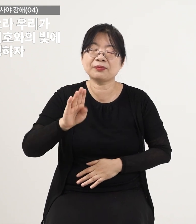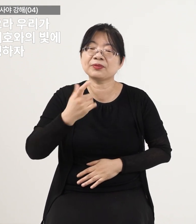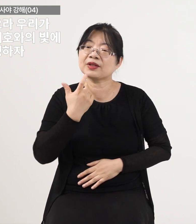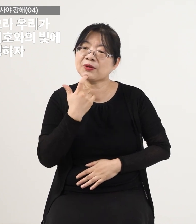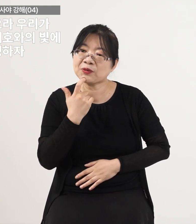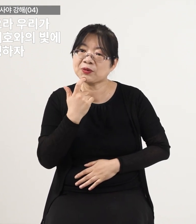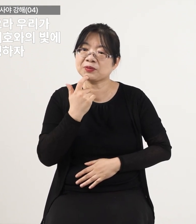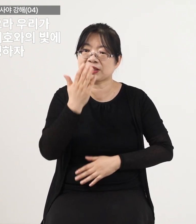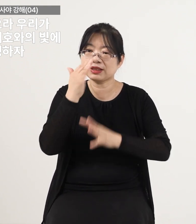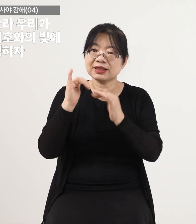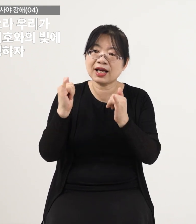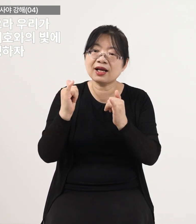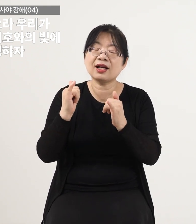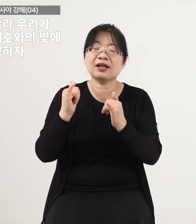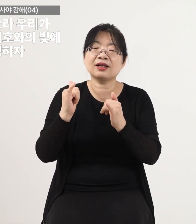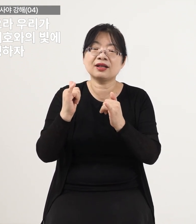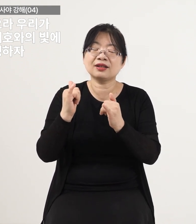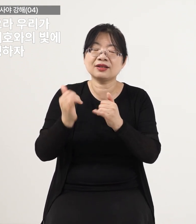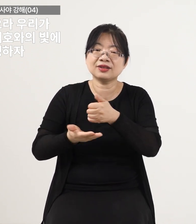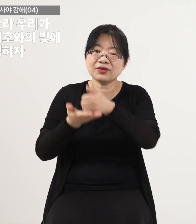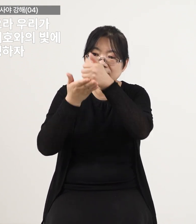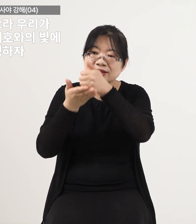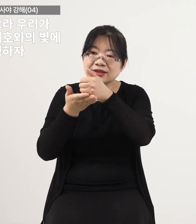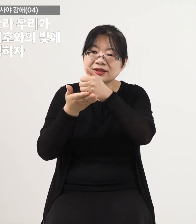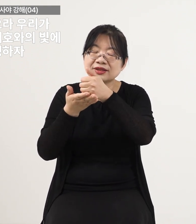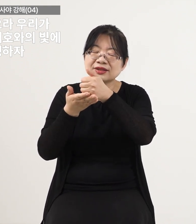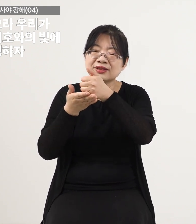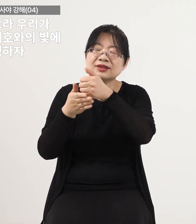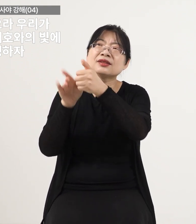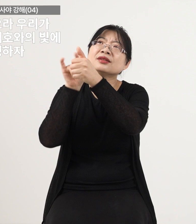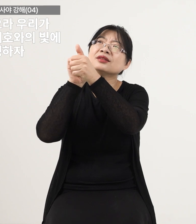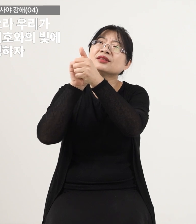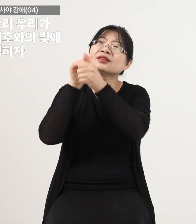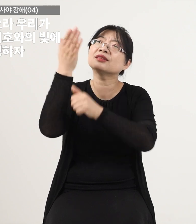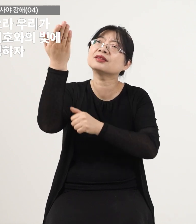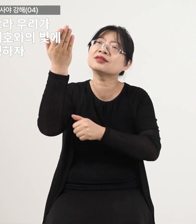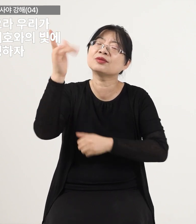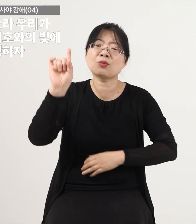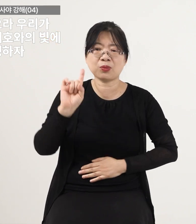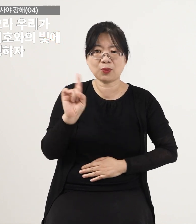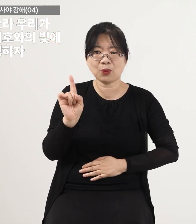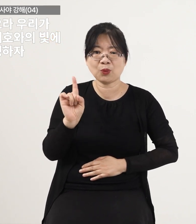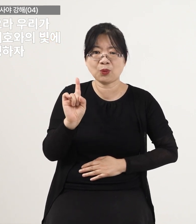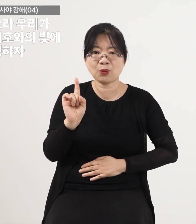저들이 모시는 신, 저들이 섬기는 신은 뭘까?